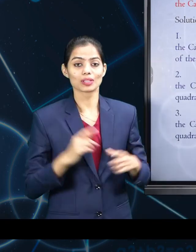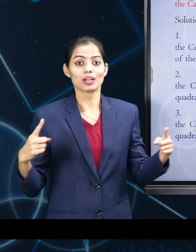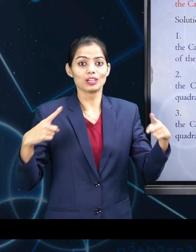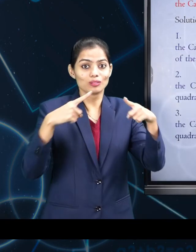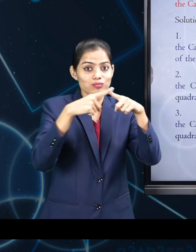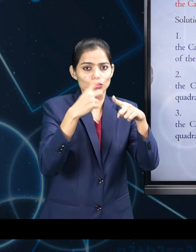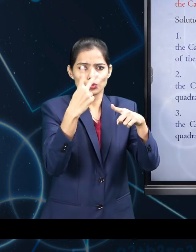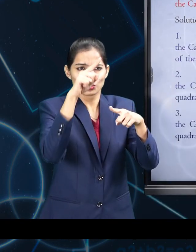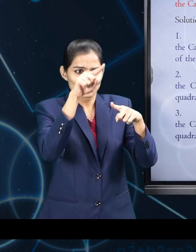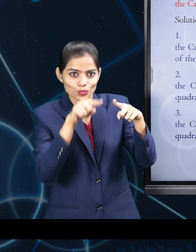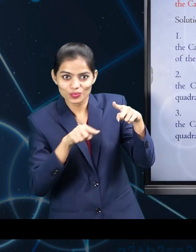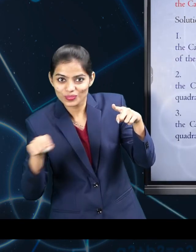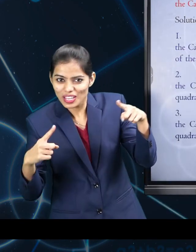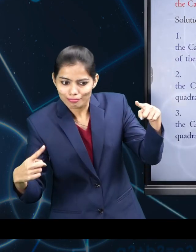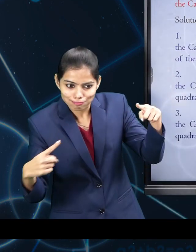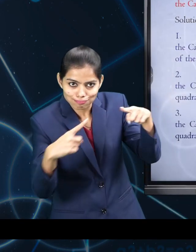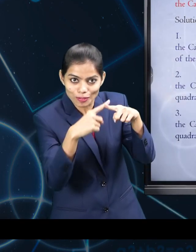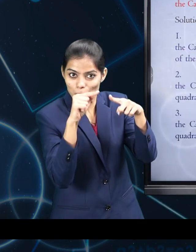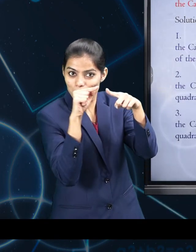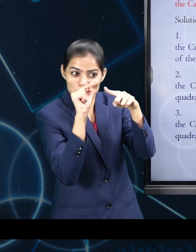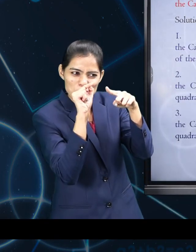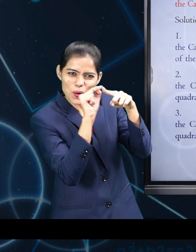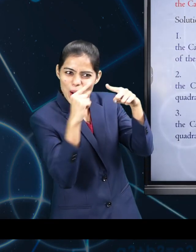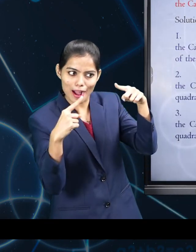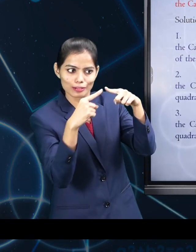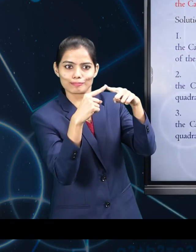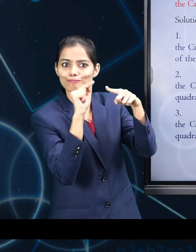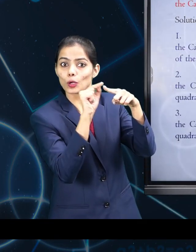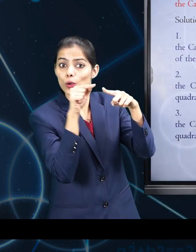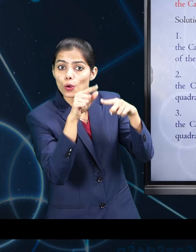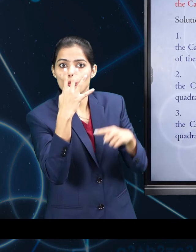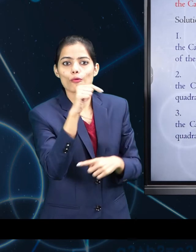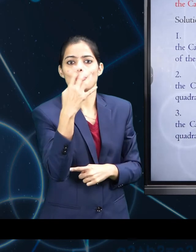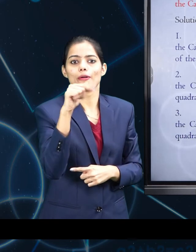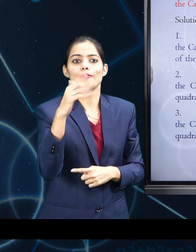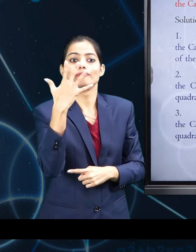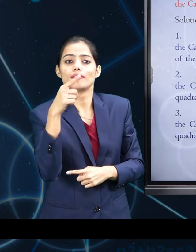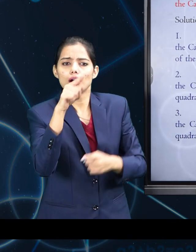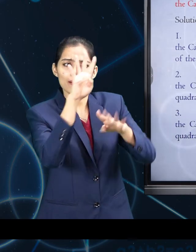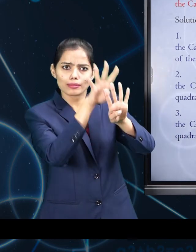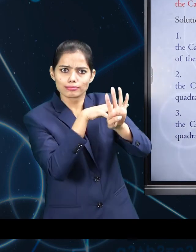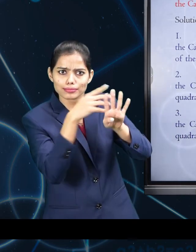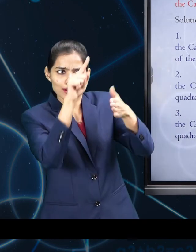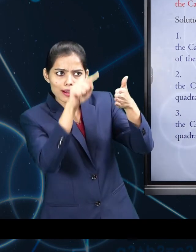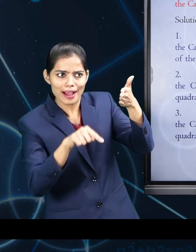ఈ 2 రేఖల ఖండన అనేది కార్టీసియన్లో -4, 5 స్థానం.